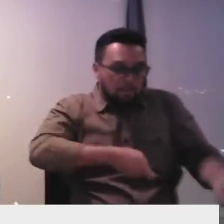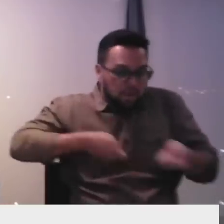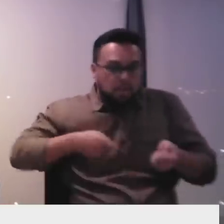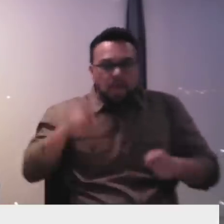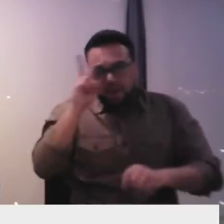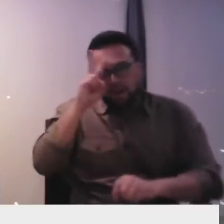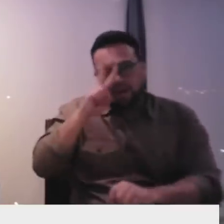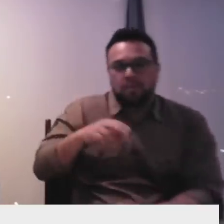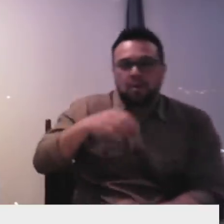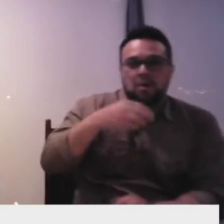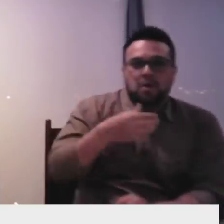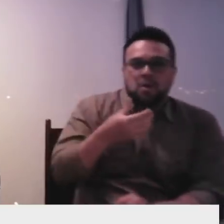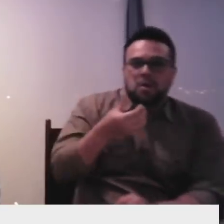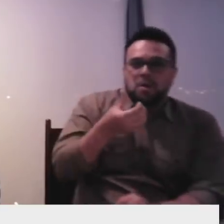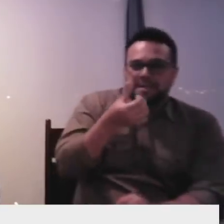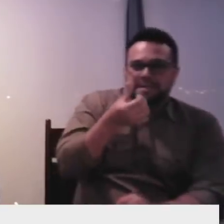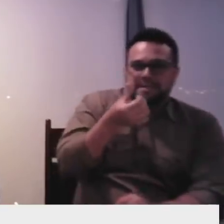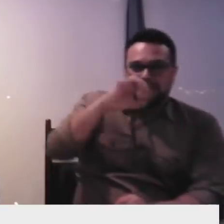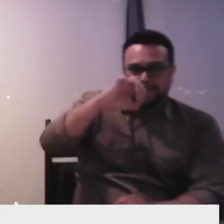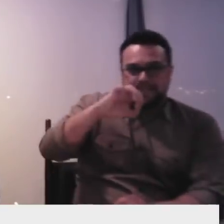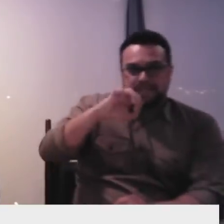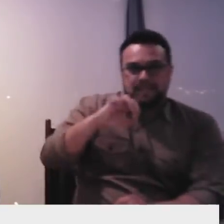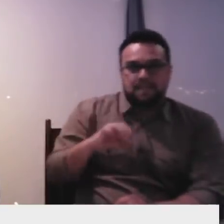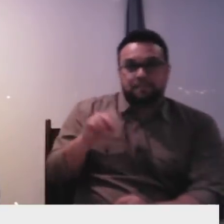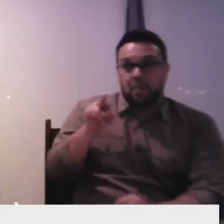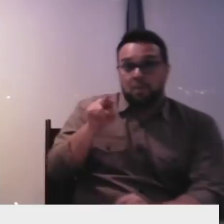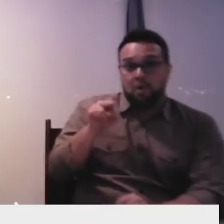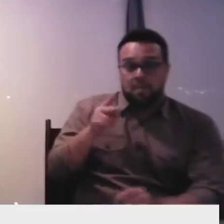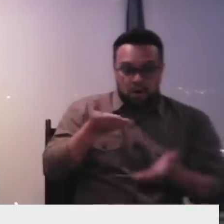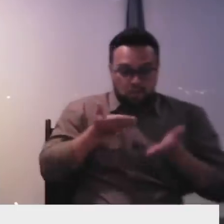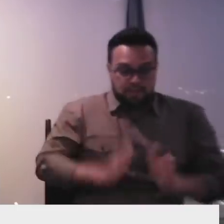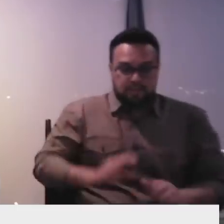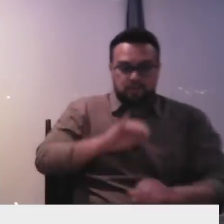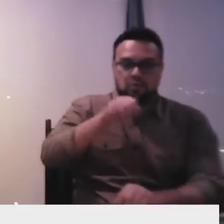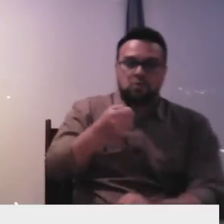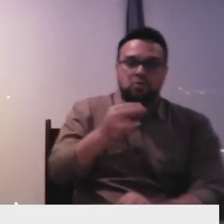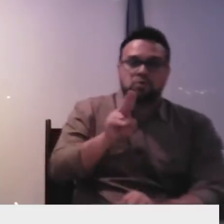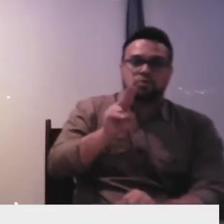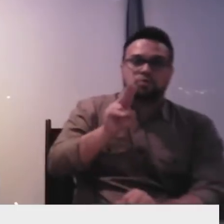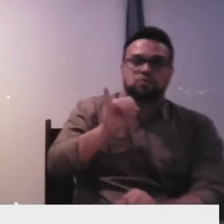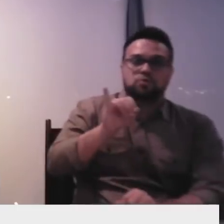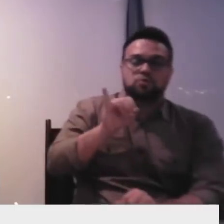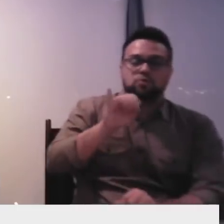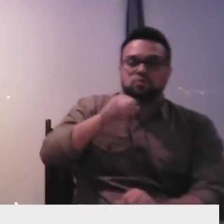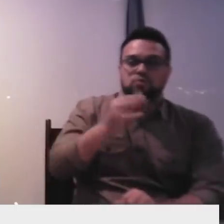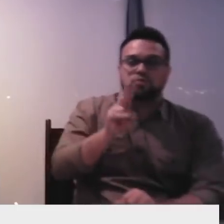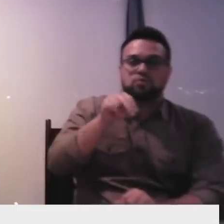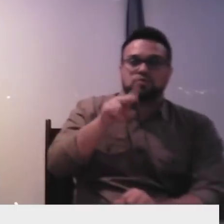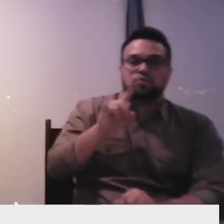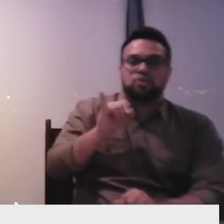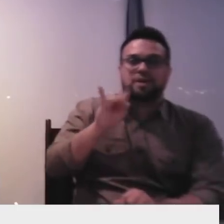anos 60, 64, até que o meu irmão nasceu em Campinas, né, em Jundiaí, meu irmão Renato, eu morava no bairro